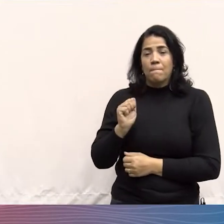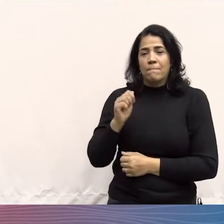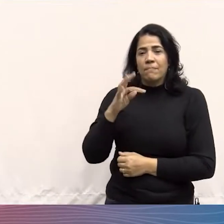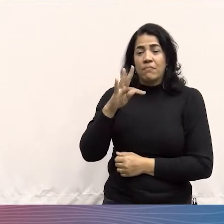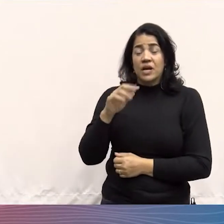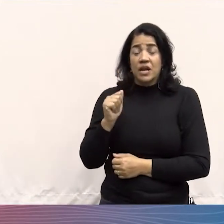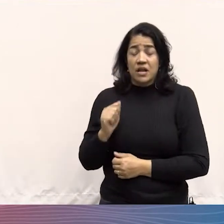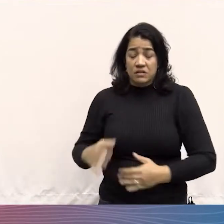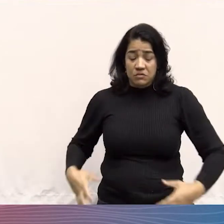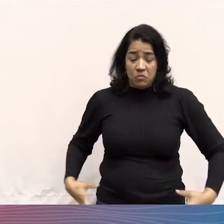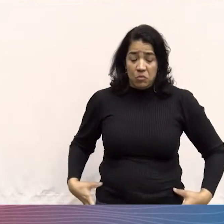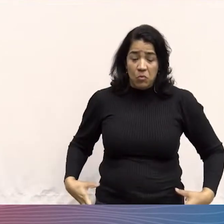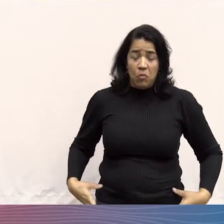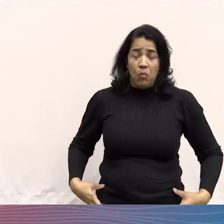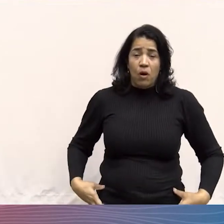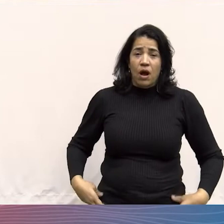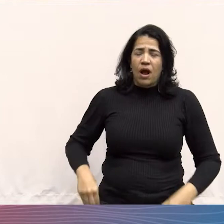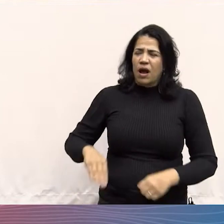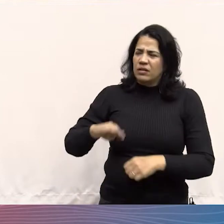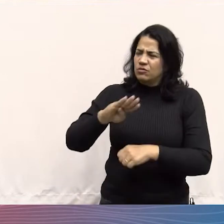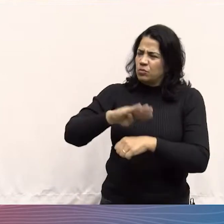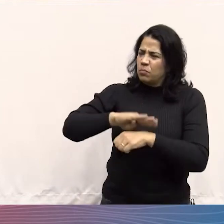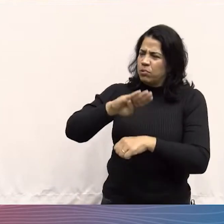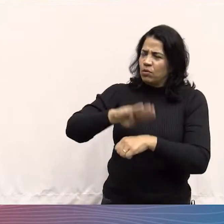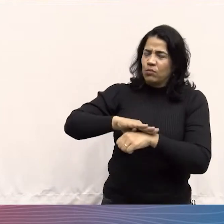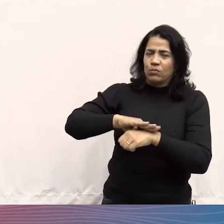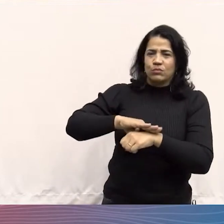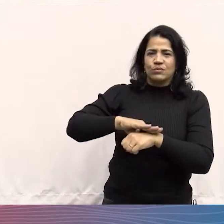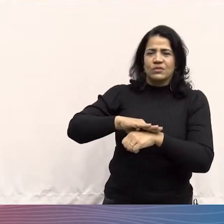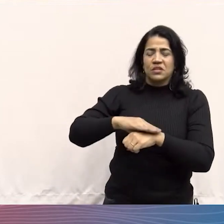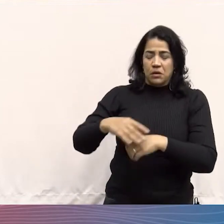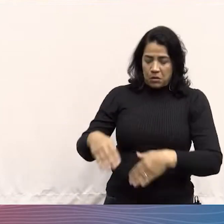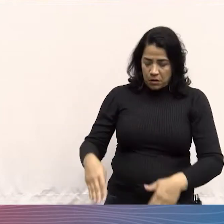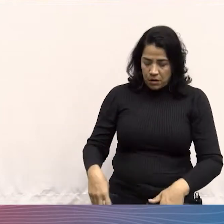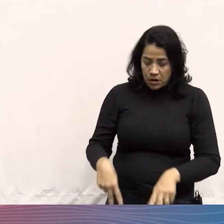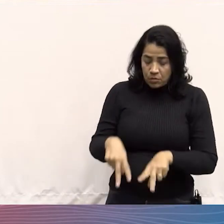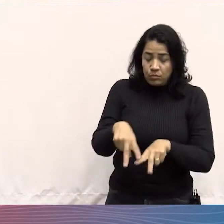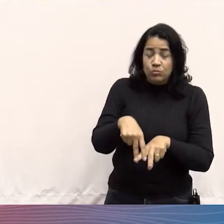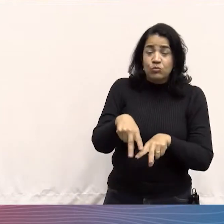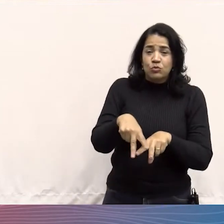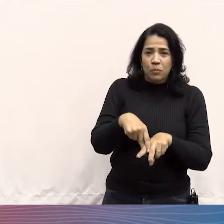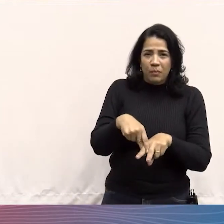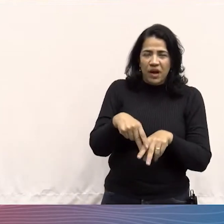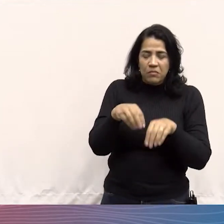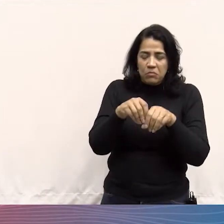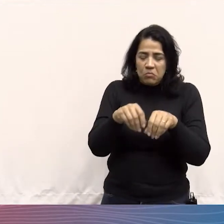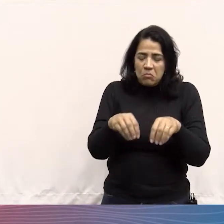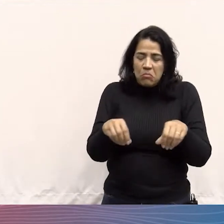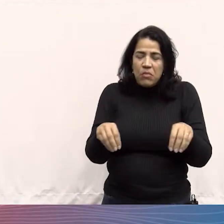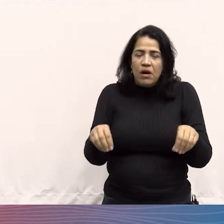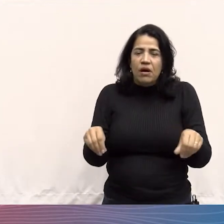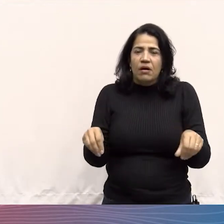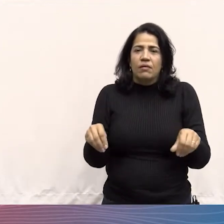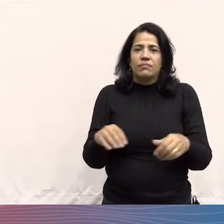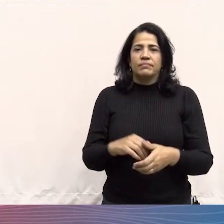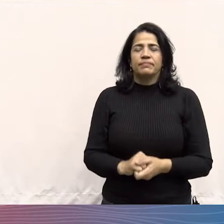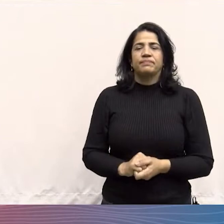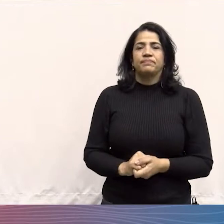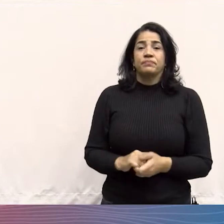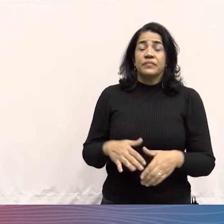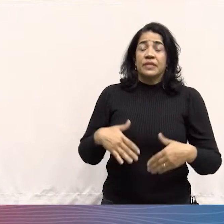os pés em parte de ferro, em parte de barro. E quando estávamos olhando, uma